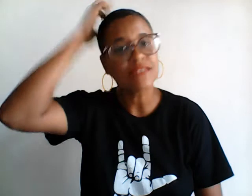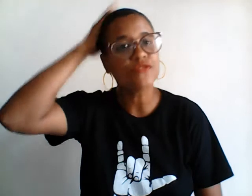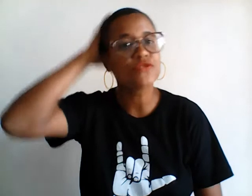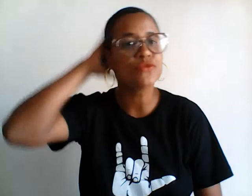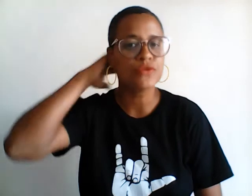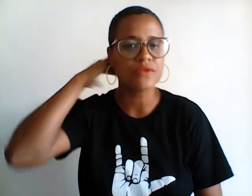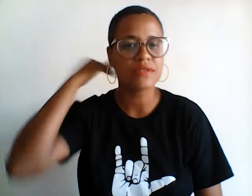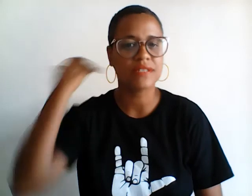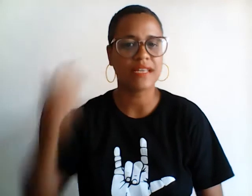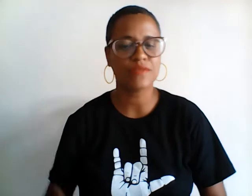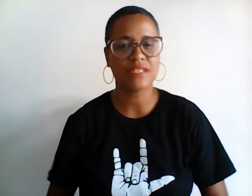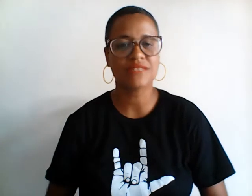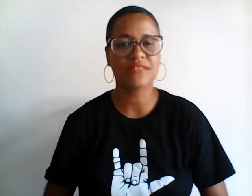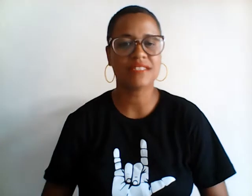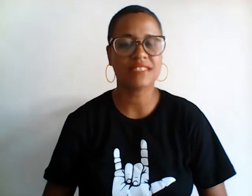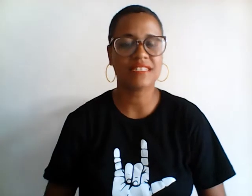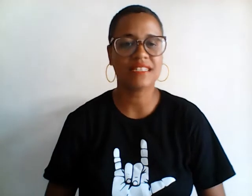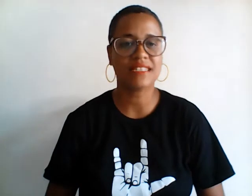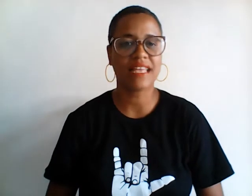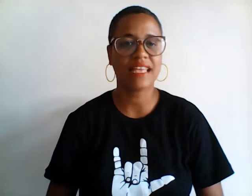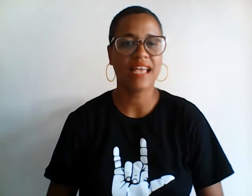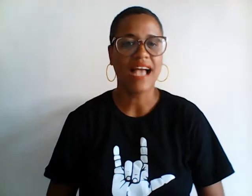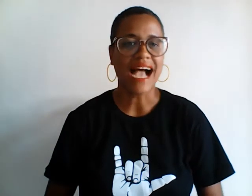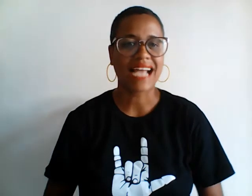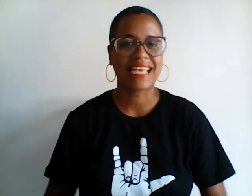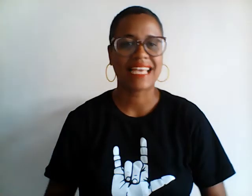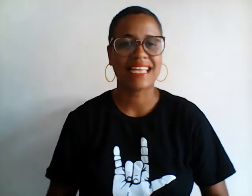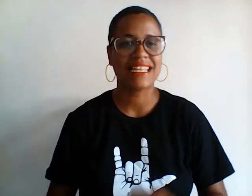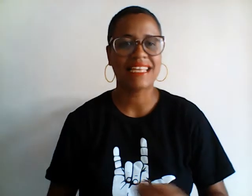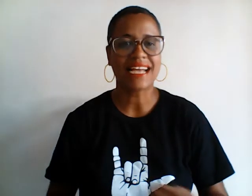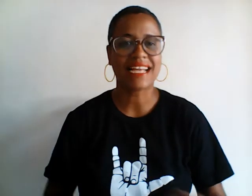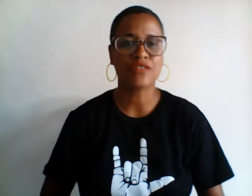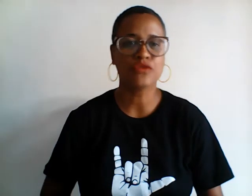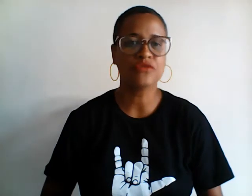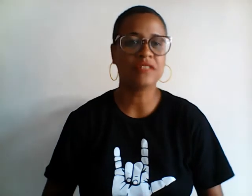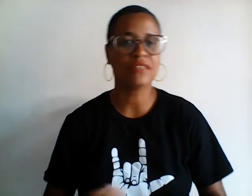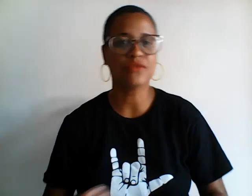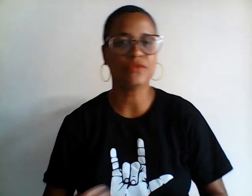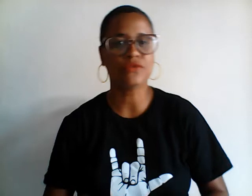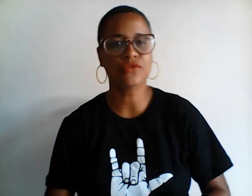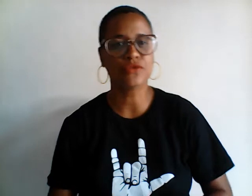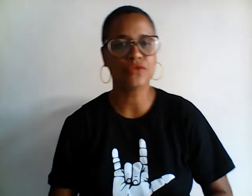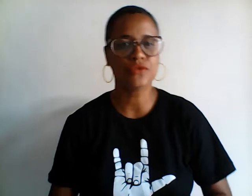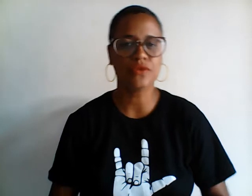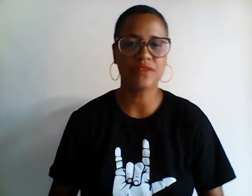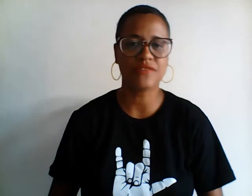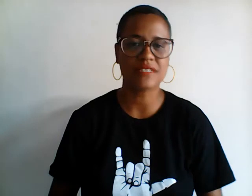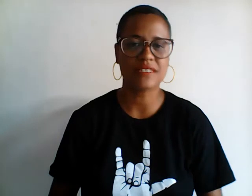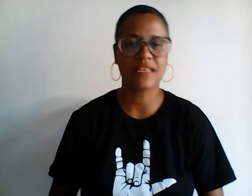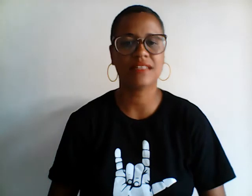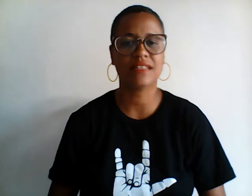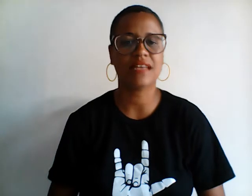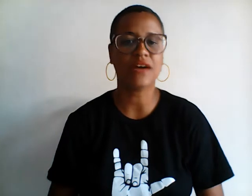os surdos, né? Muitas vezes a gente tem aquela dúvida entre o surdo e o deficiente